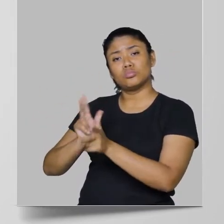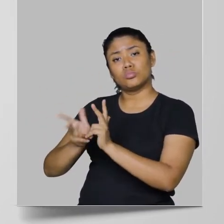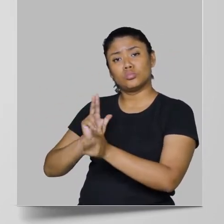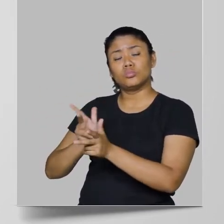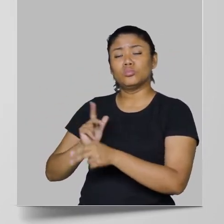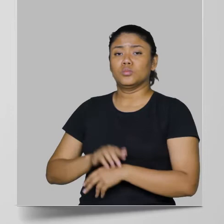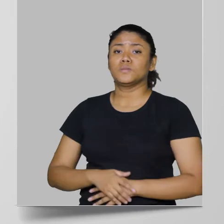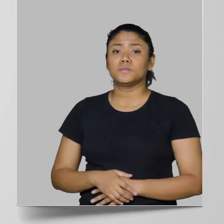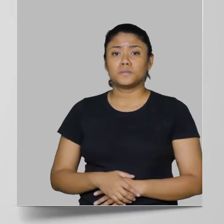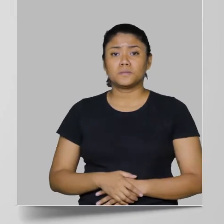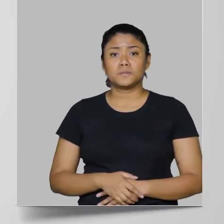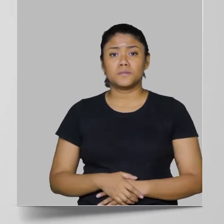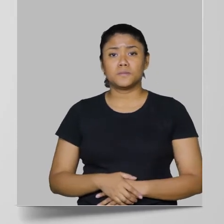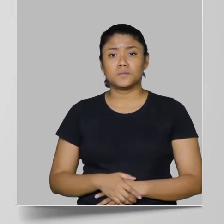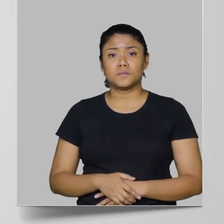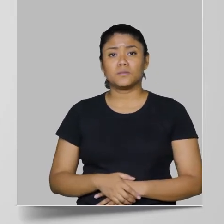momento,